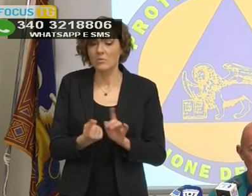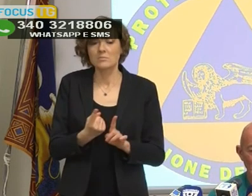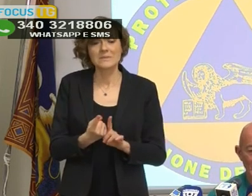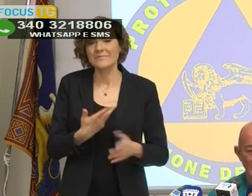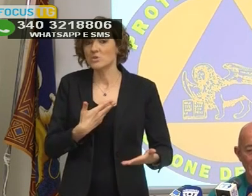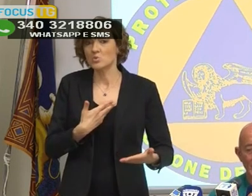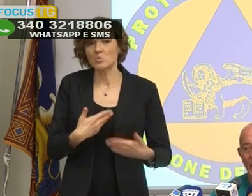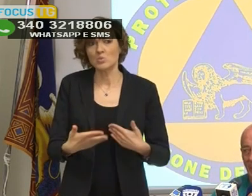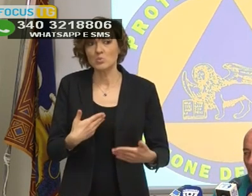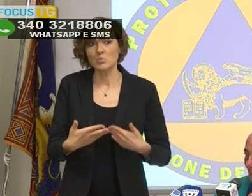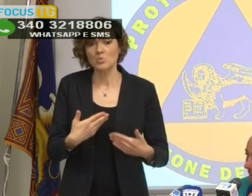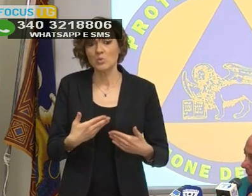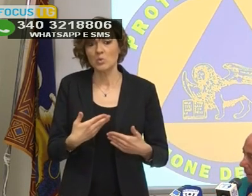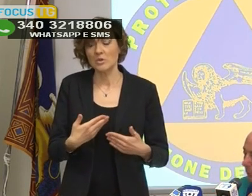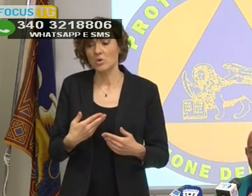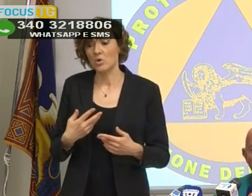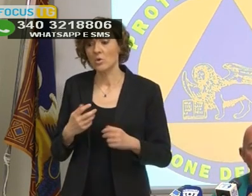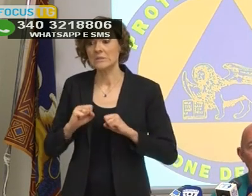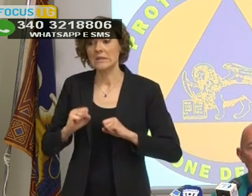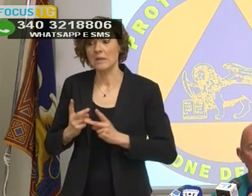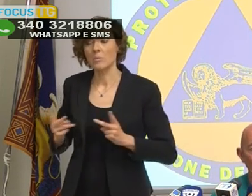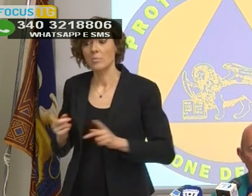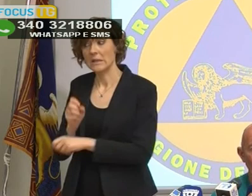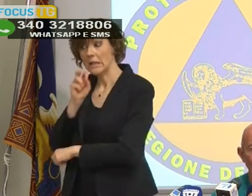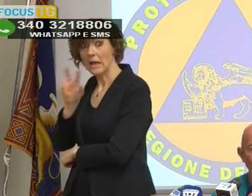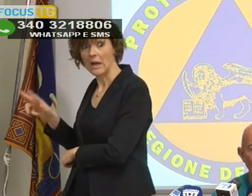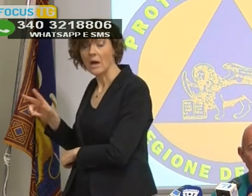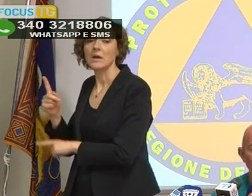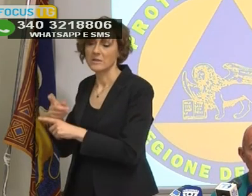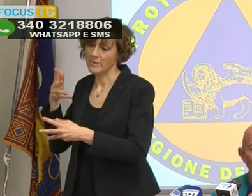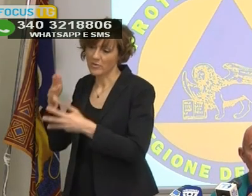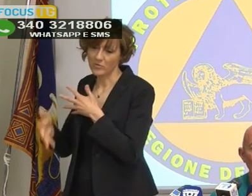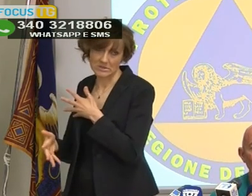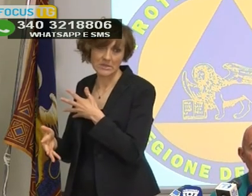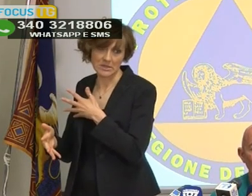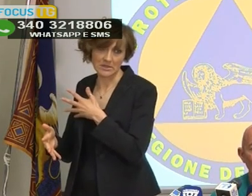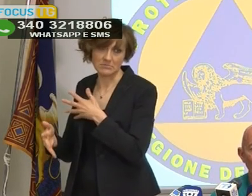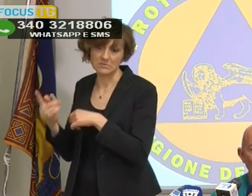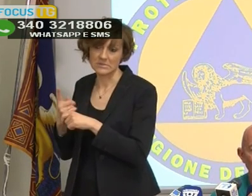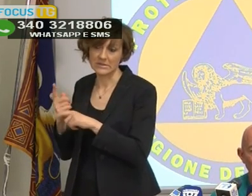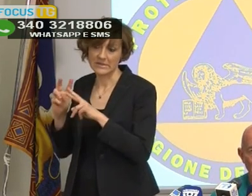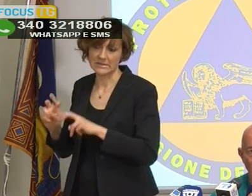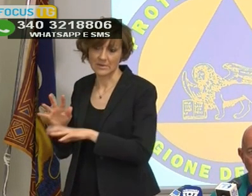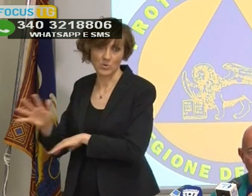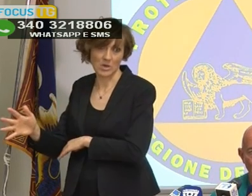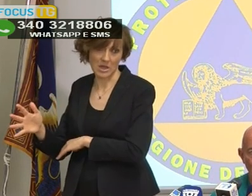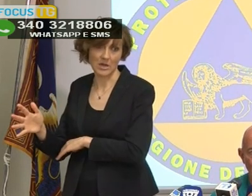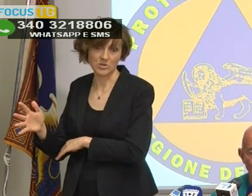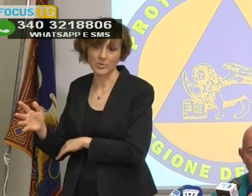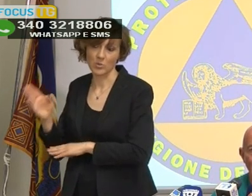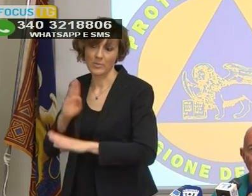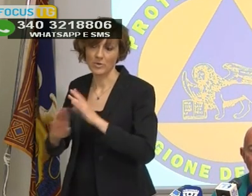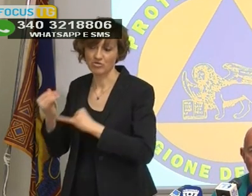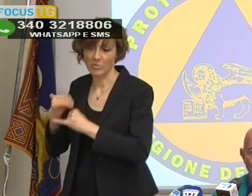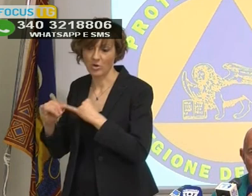così, avvertita la sanità pubblica e va fatto l'approfondimento con il test in biologia